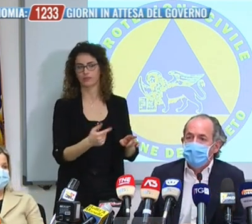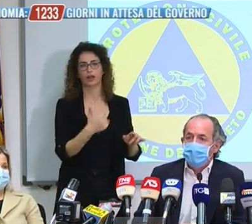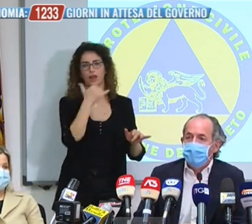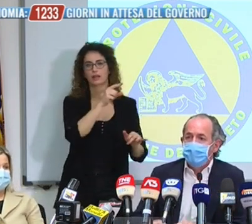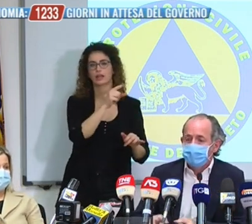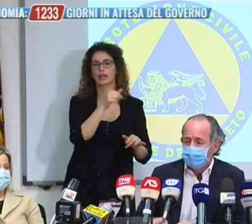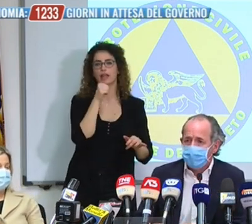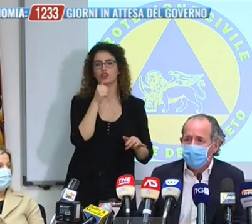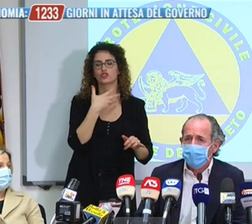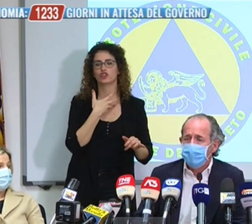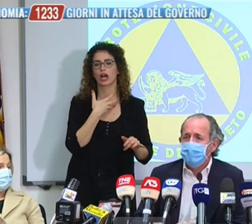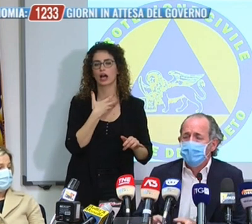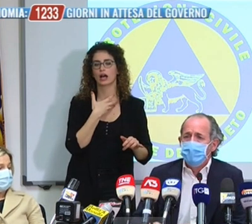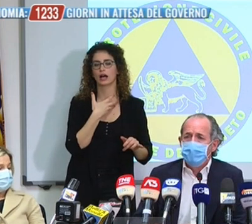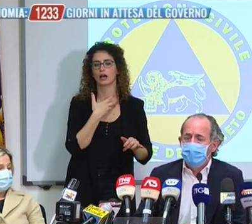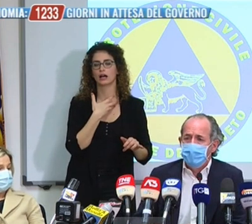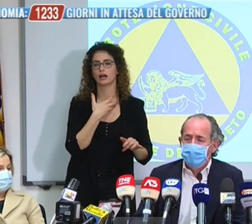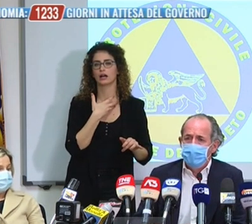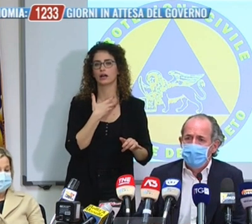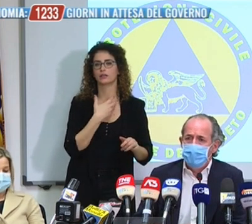nella finestra